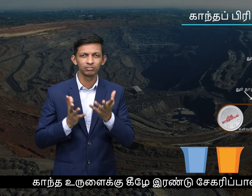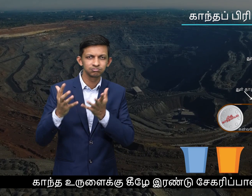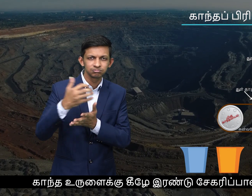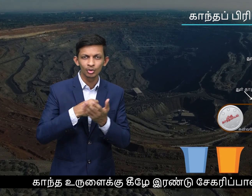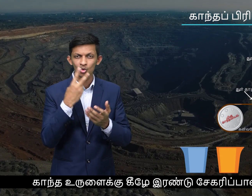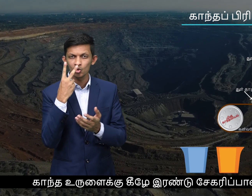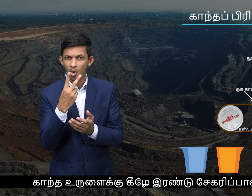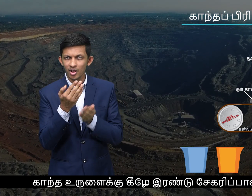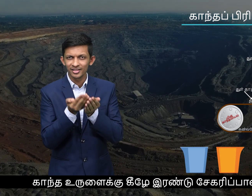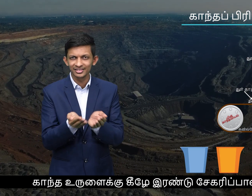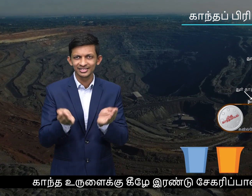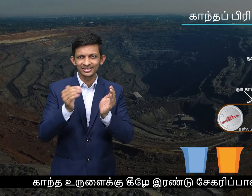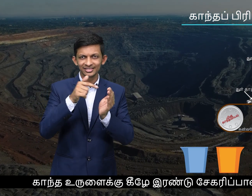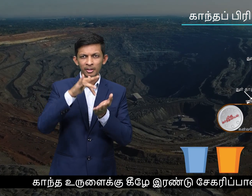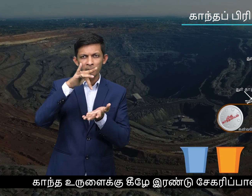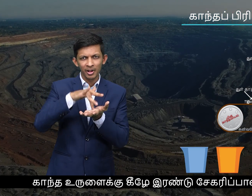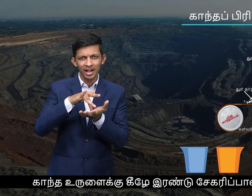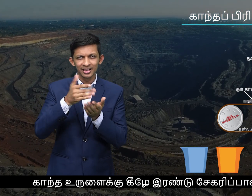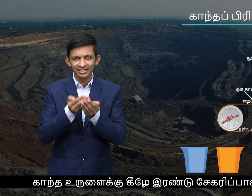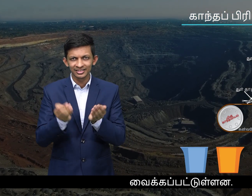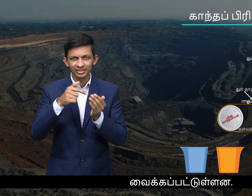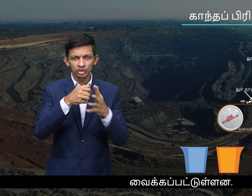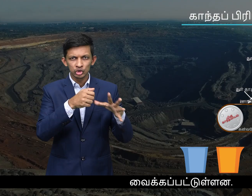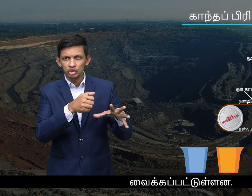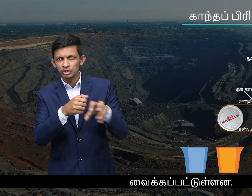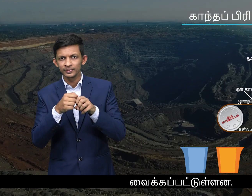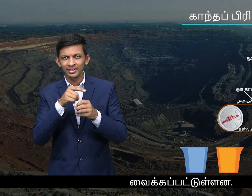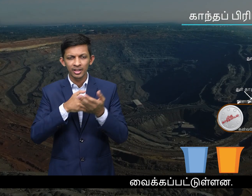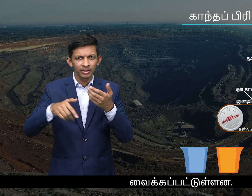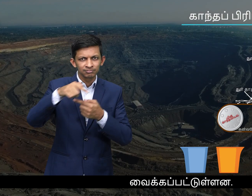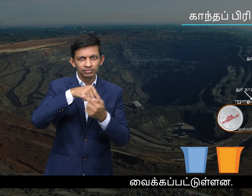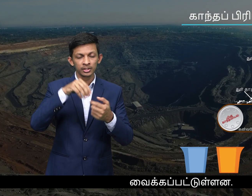காந்த உருளைக்கு கீழே இரண்டு சேகரிப்பான் பாத்திரங்கள் வைக்கப்பட்டுள்ளன.